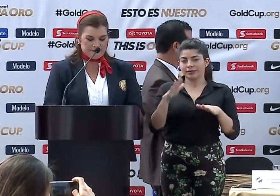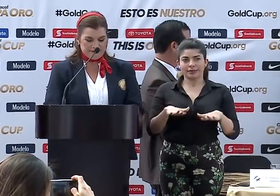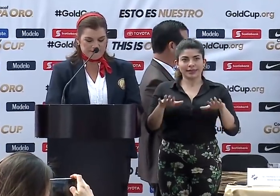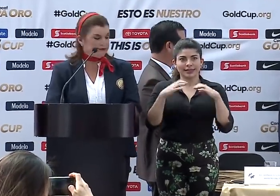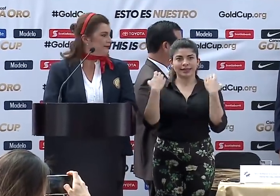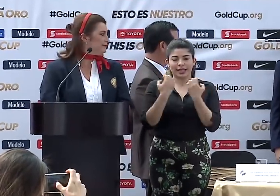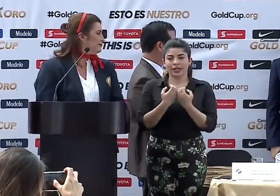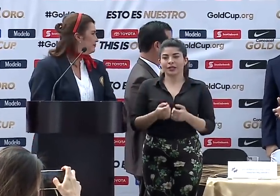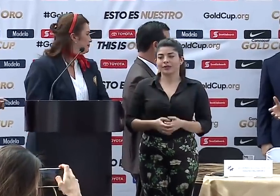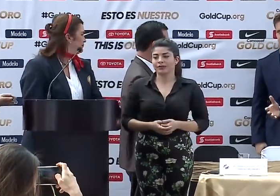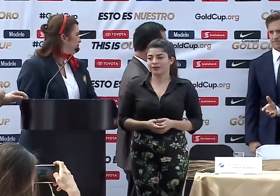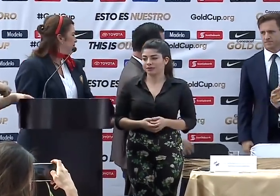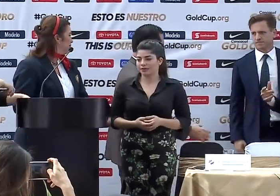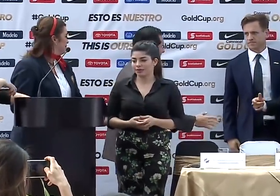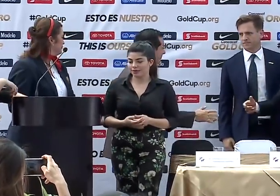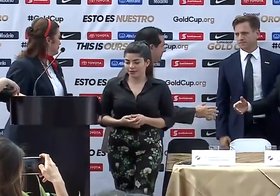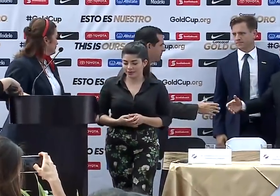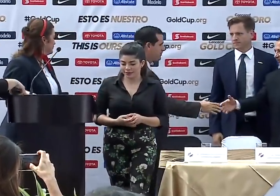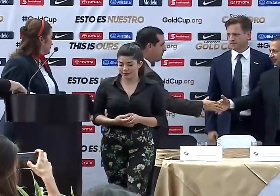salón.